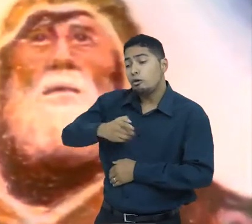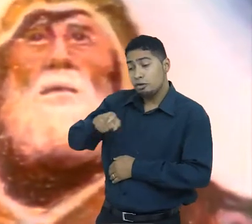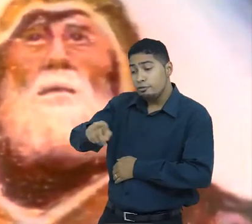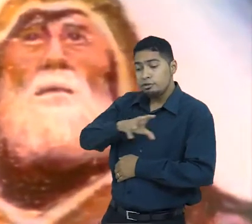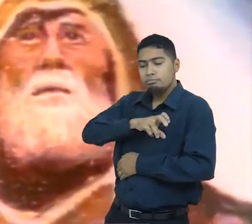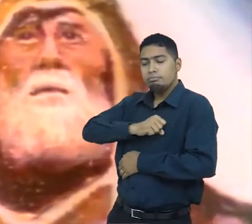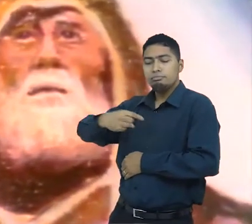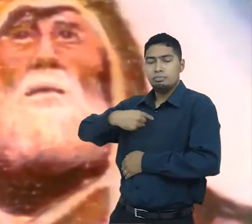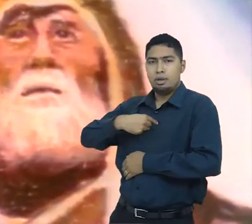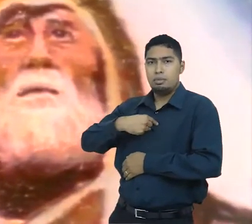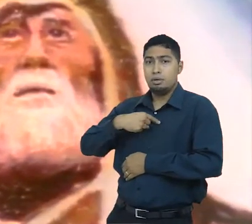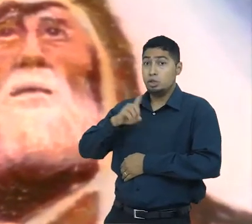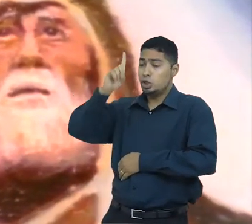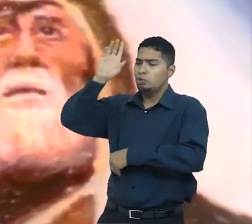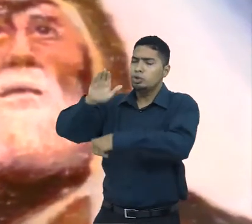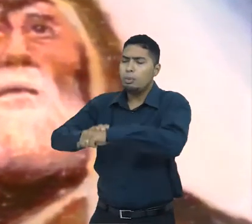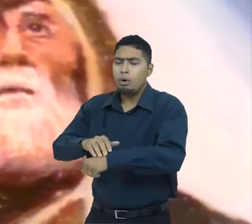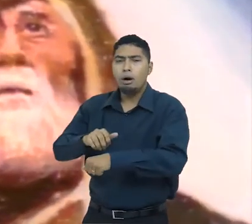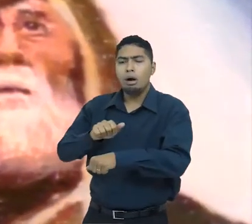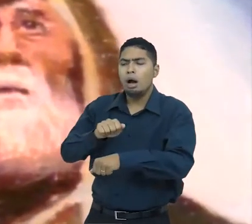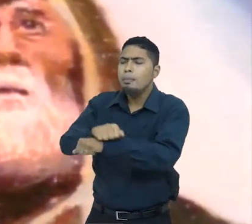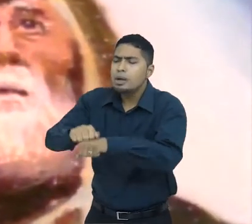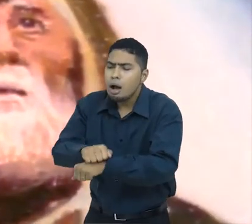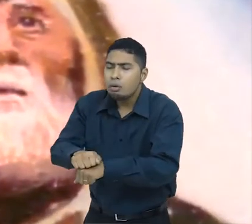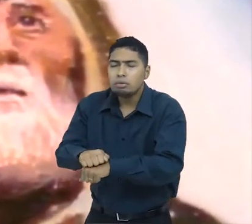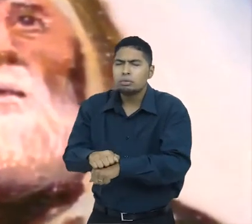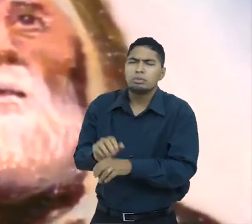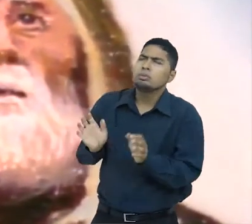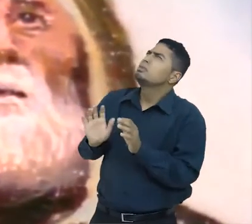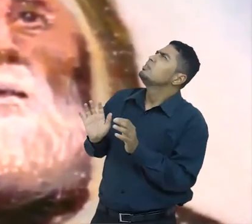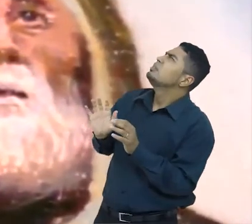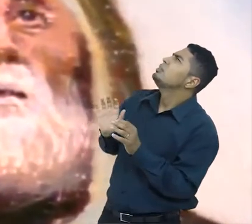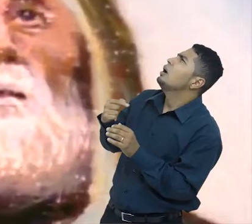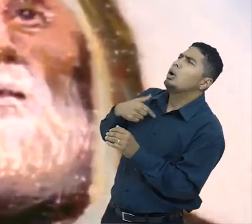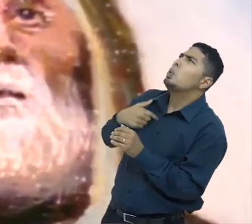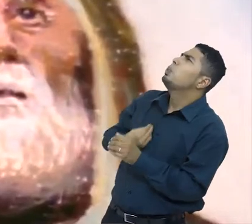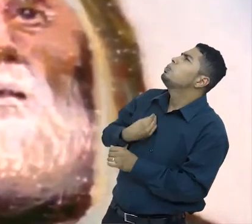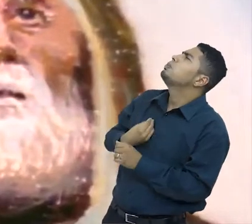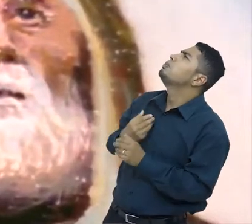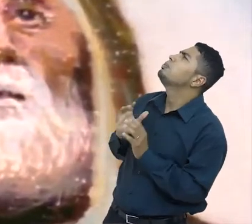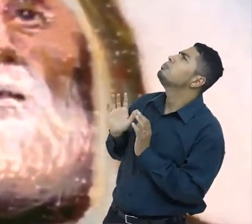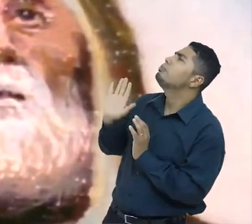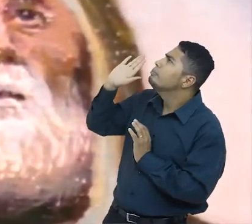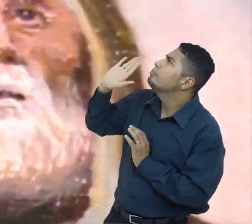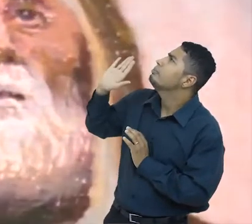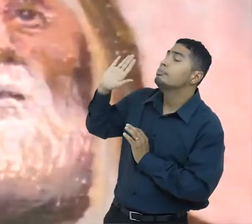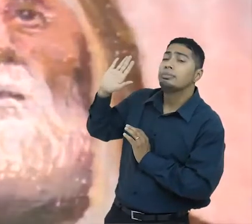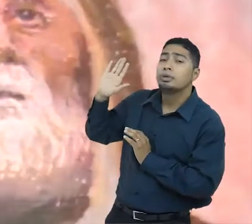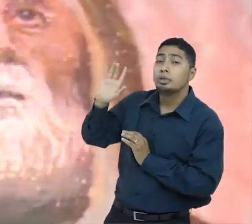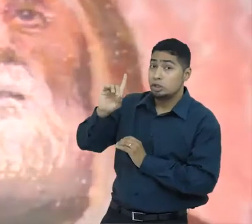chamou: Abraão. Estou aqui, respondeu Abraão. Deus lhe ordenou: pegue